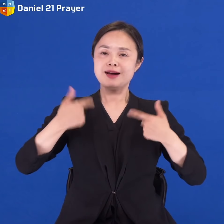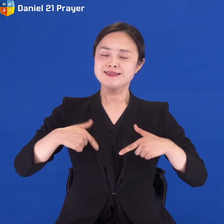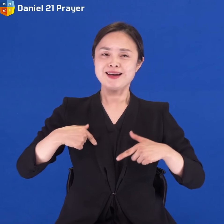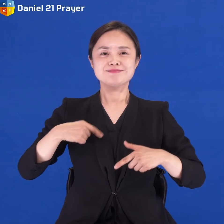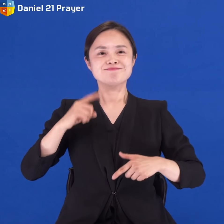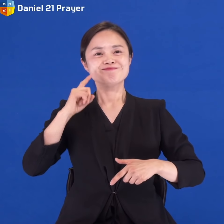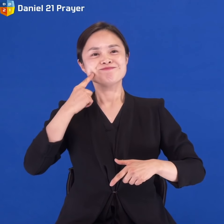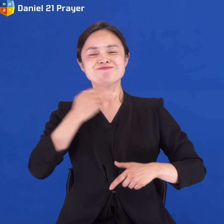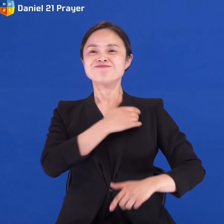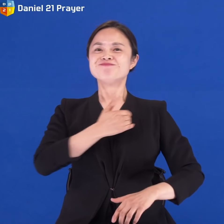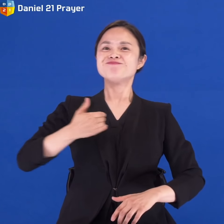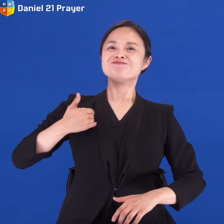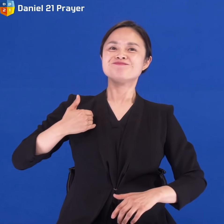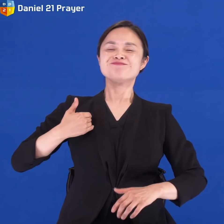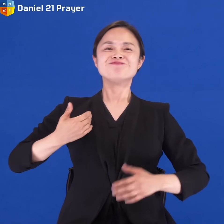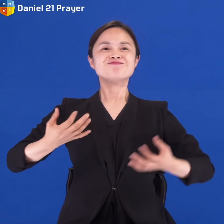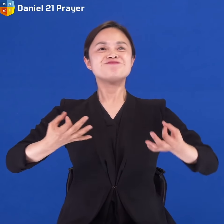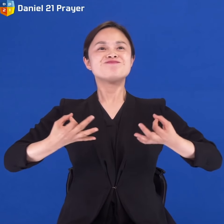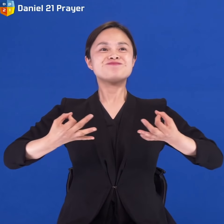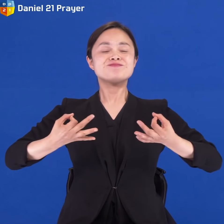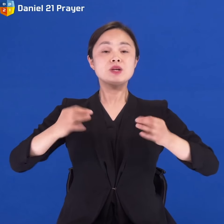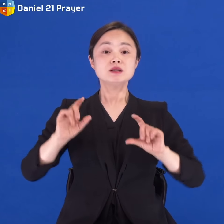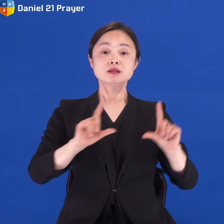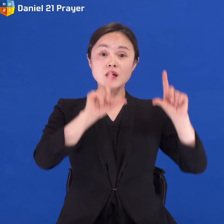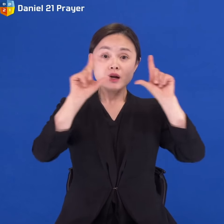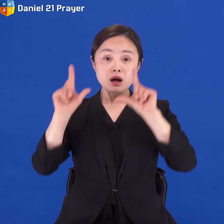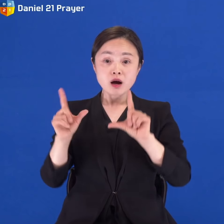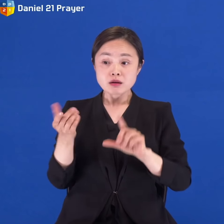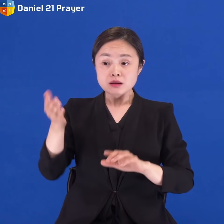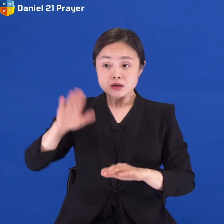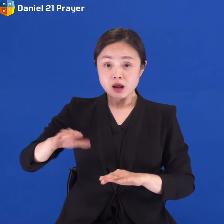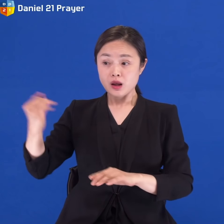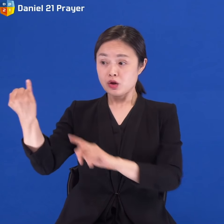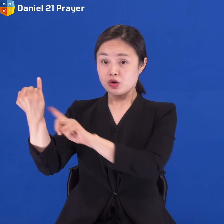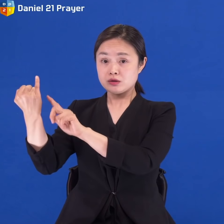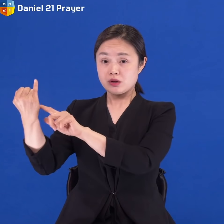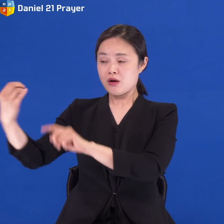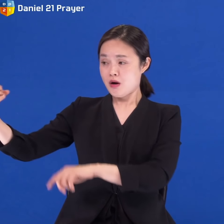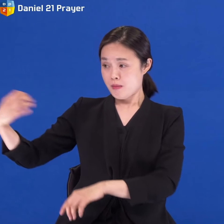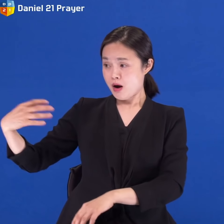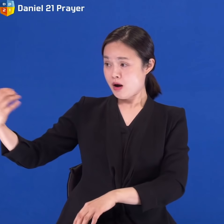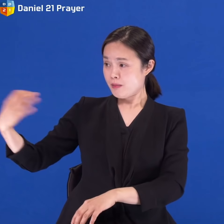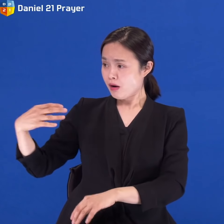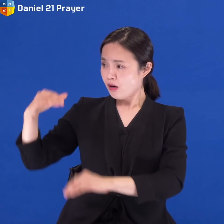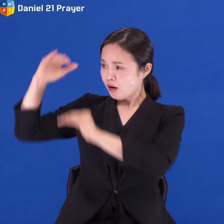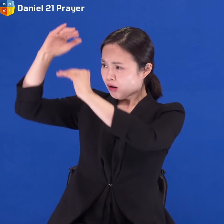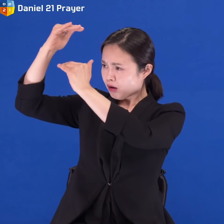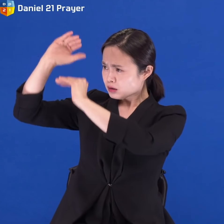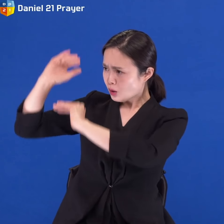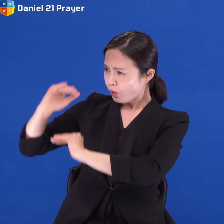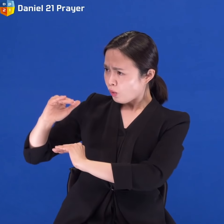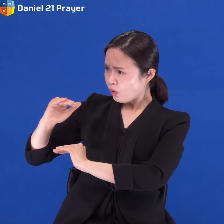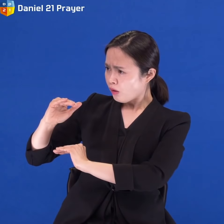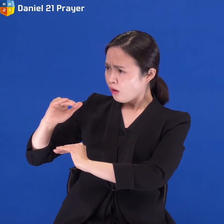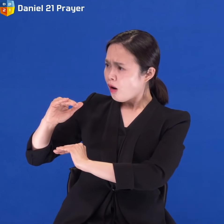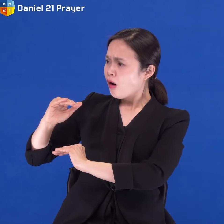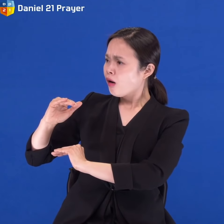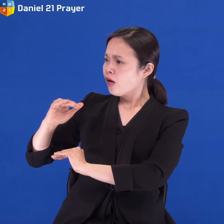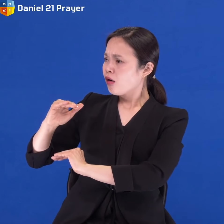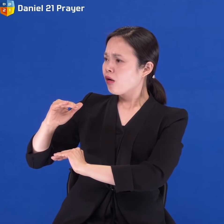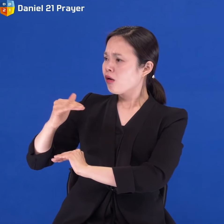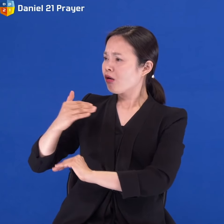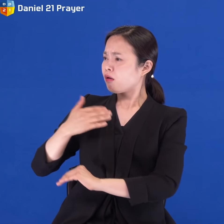흘리며 하나님이 살아있다는 건 내가 알지만 살아있는 건 몰랐지만